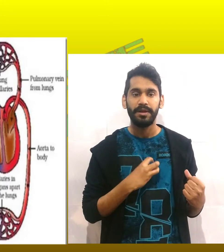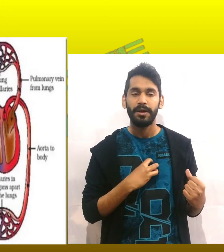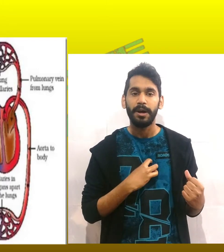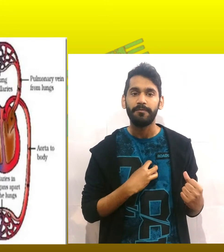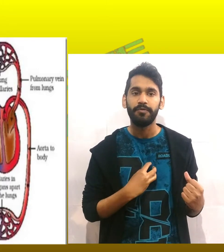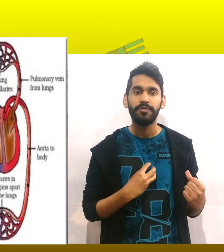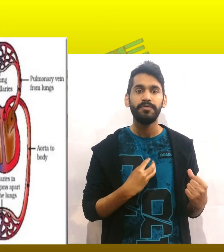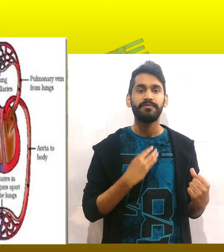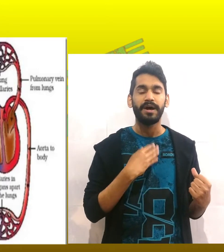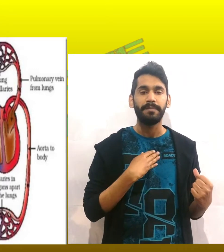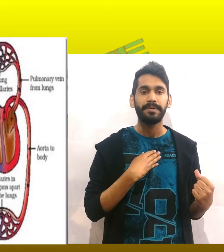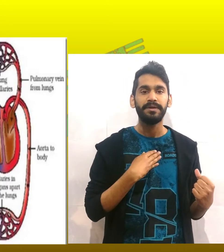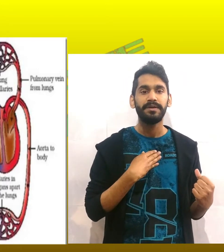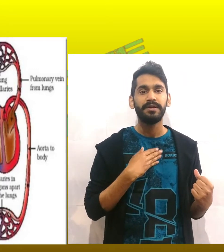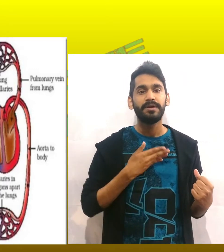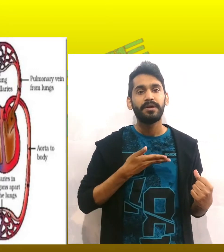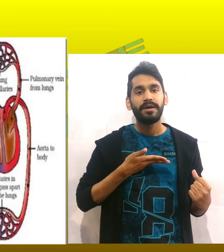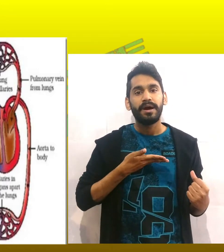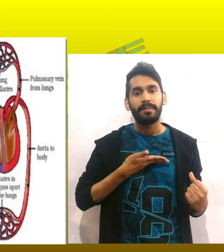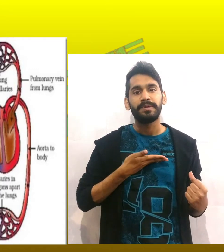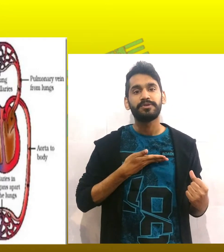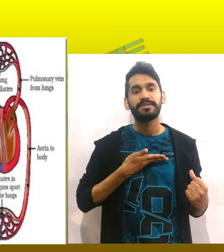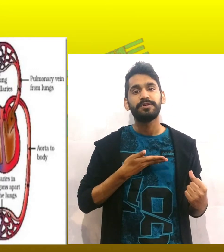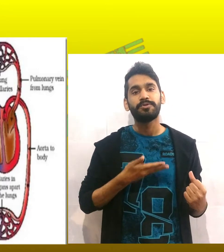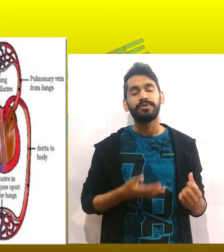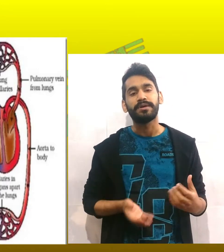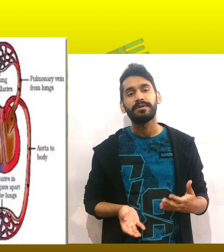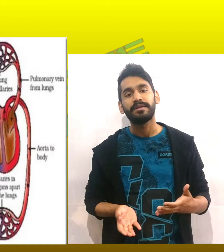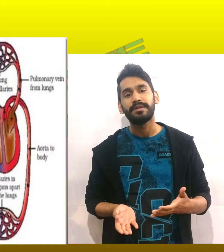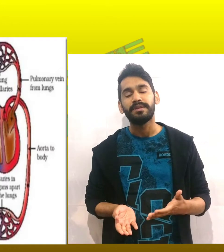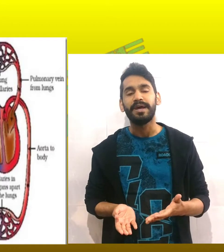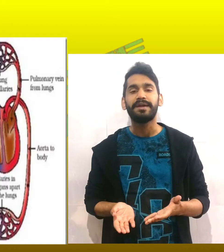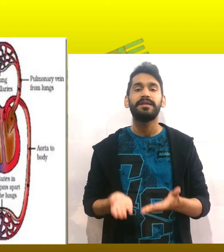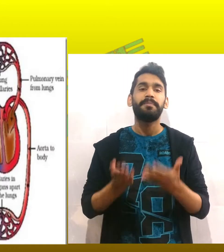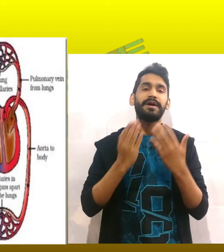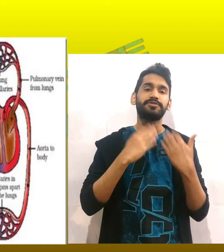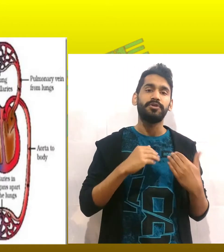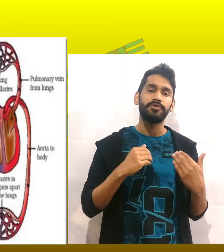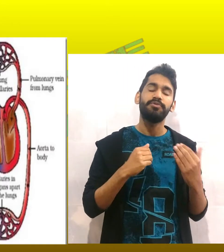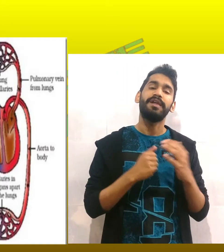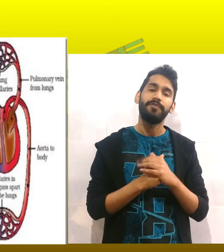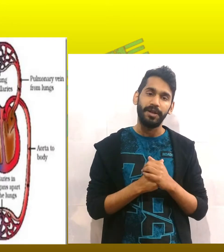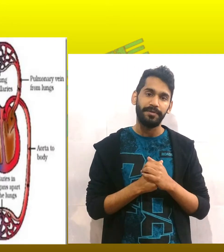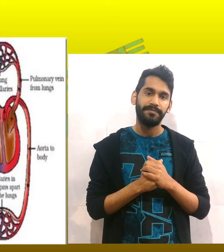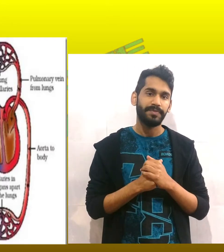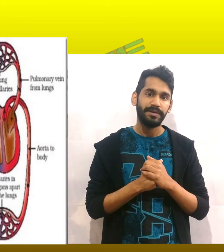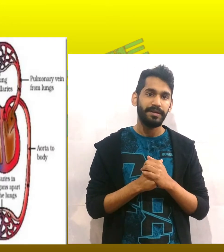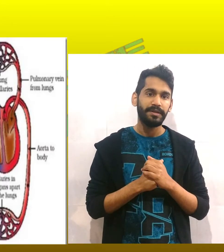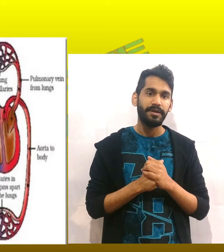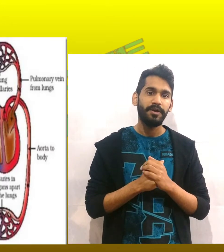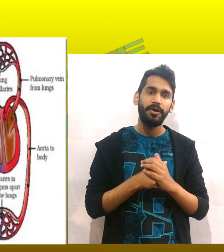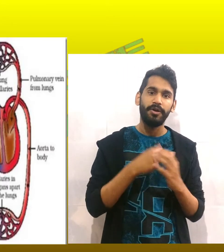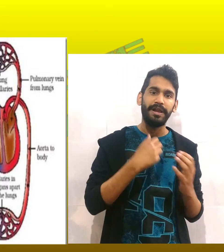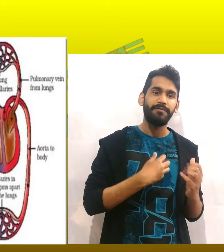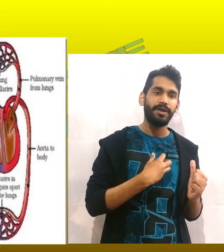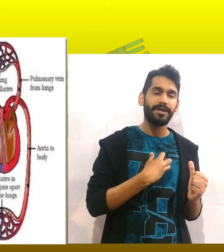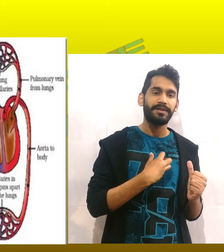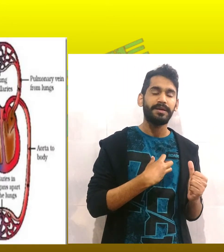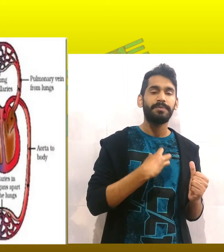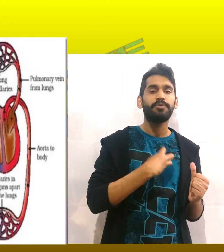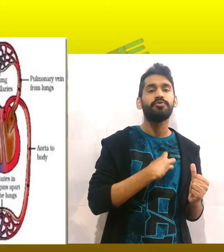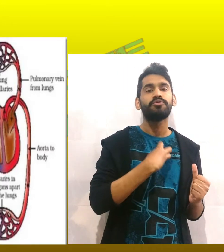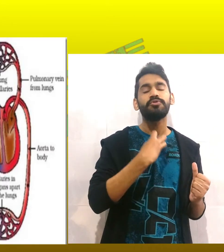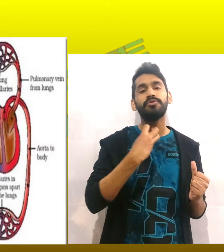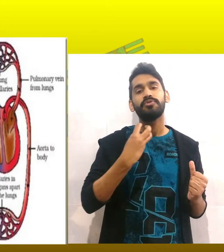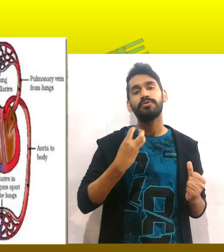है। अब वो वहाँ पे अपनी जो CO2 है दैट दे पास ऑन टू एल्वियोलाई। ठीक है, और एल्वियोलाई क्या